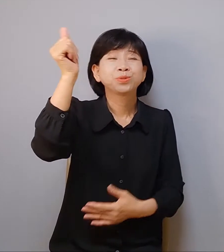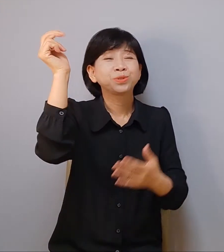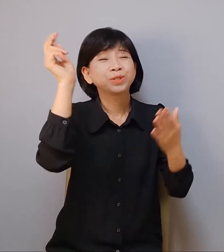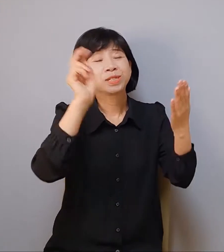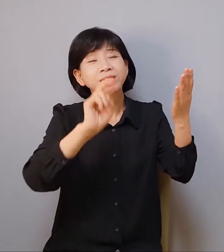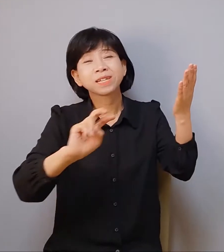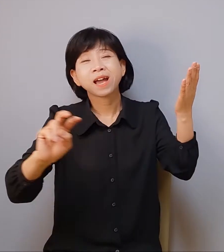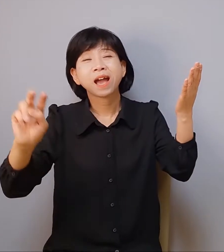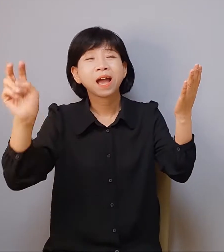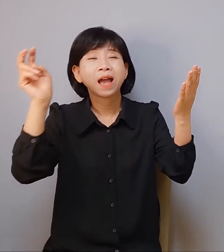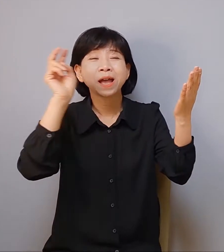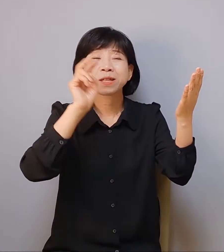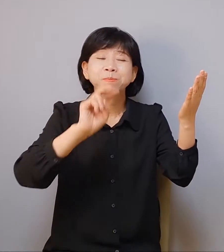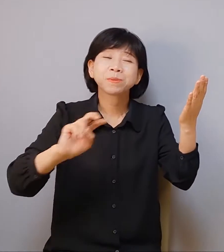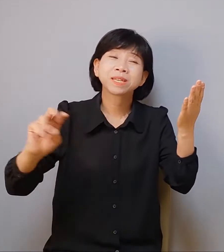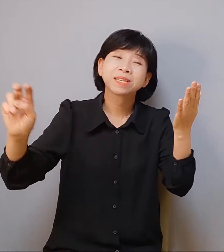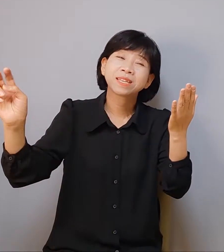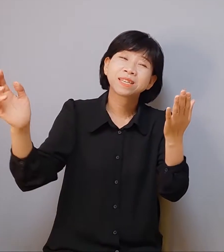주를